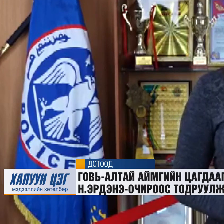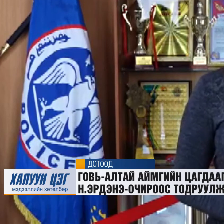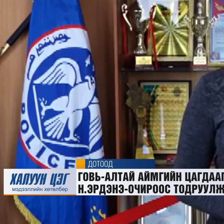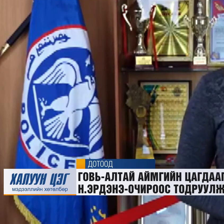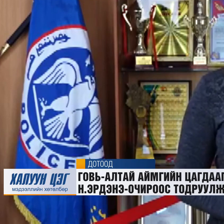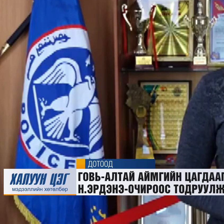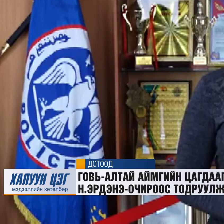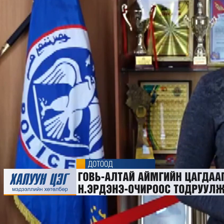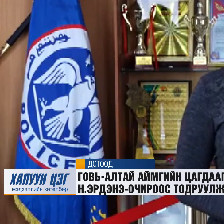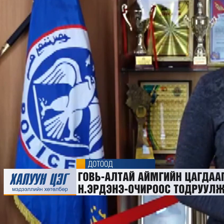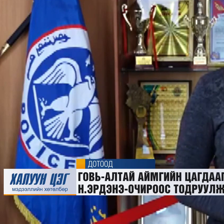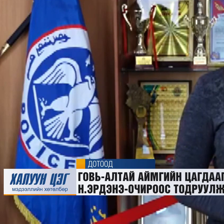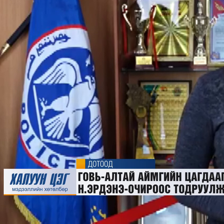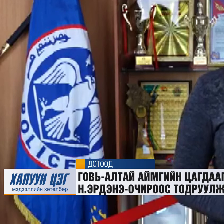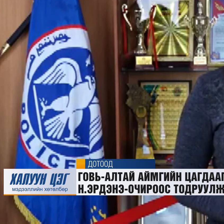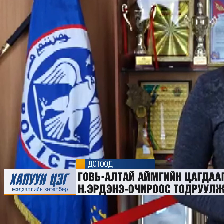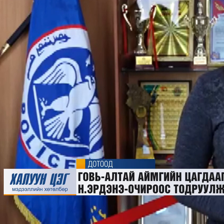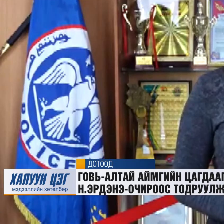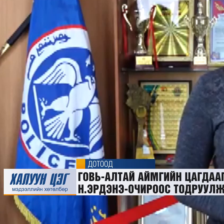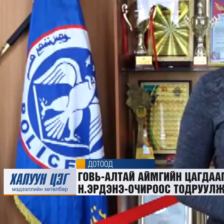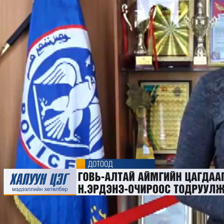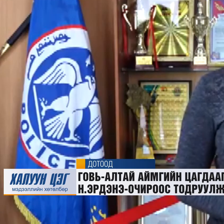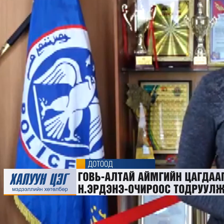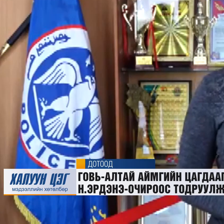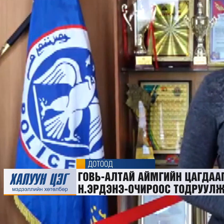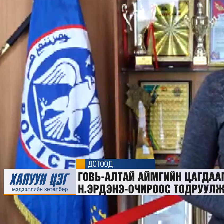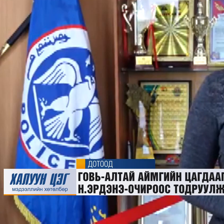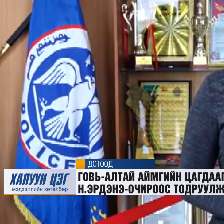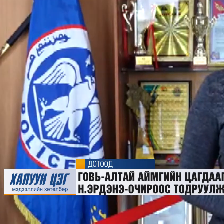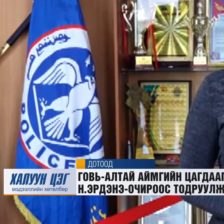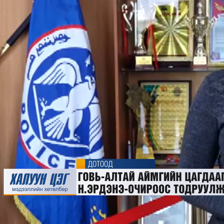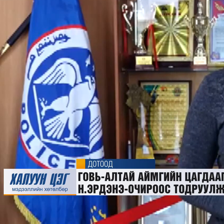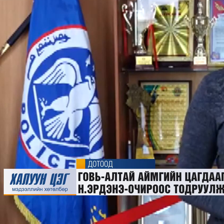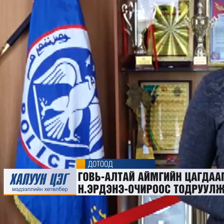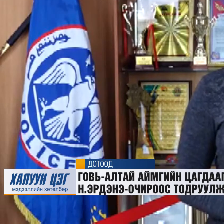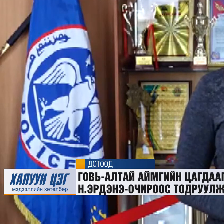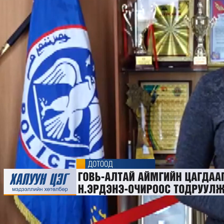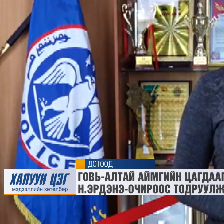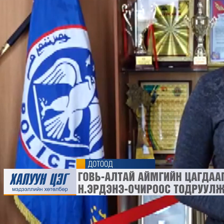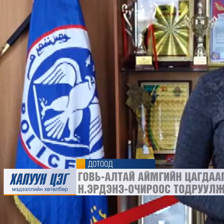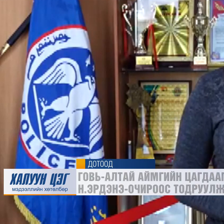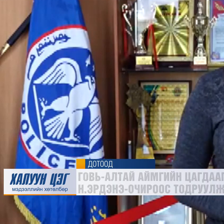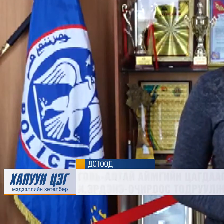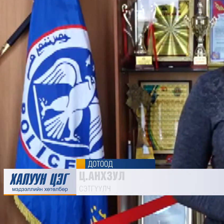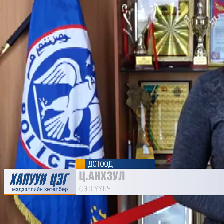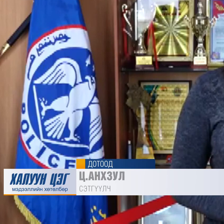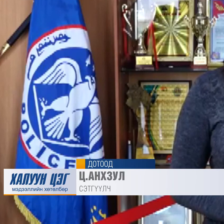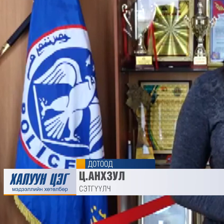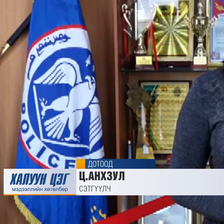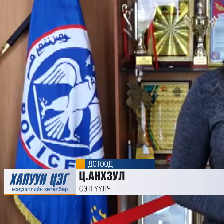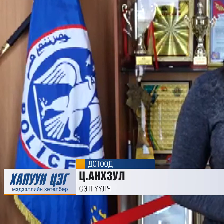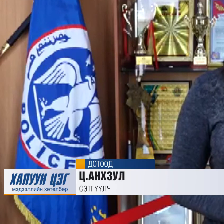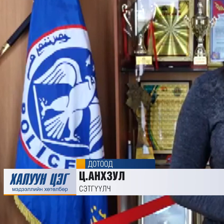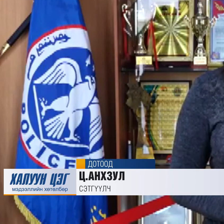аймгийн онцгой байдлын комиссаас гаргасан юм байна. За гэтэл одоо тухайн үед 20 цагаас хойш засаг даргын тамгын